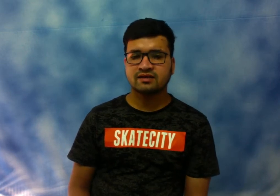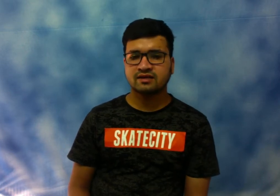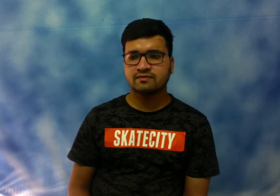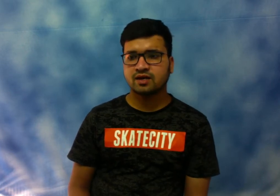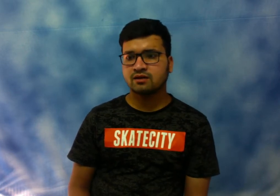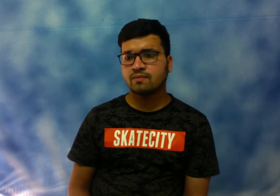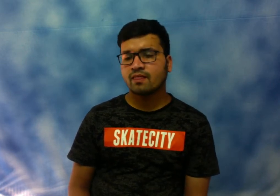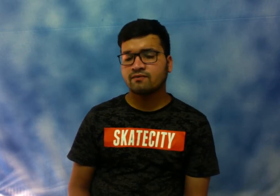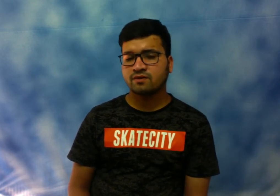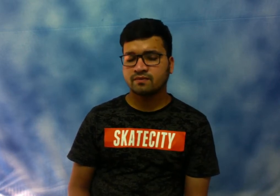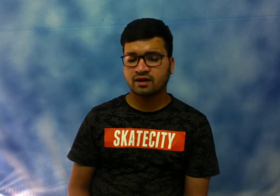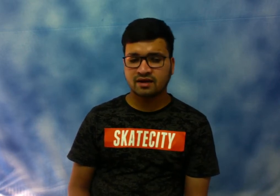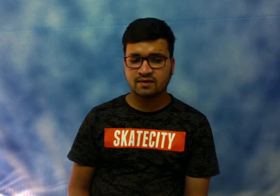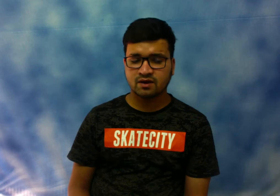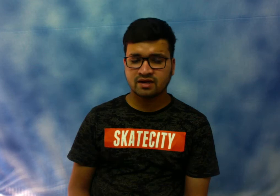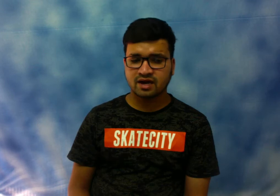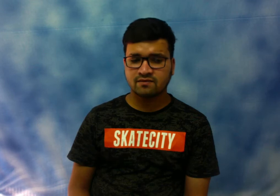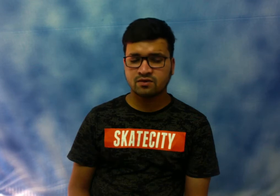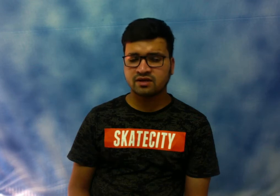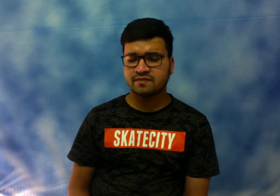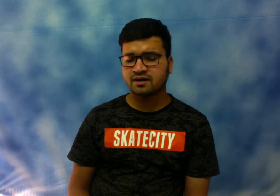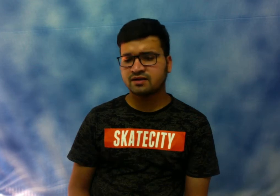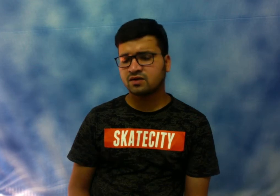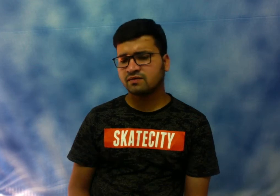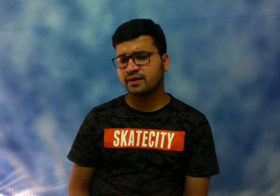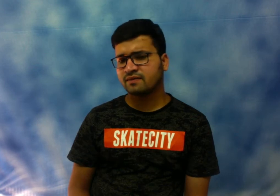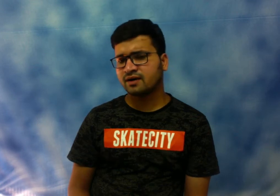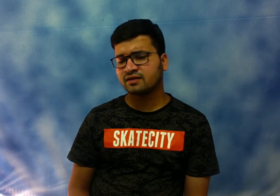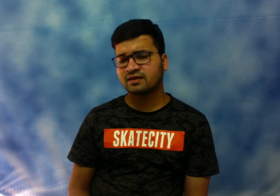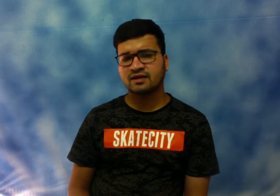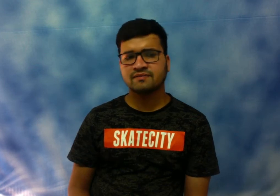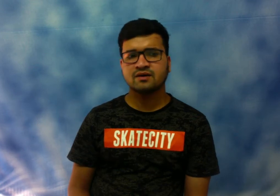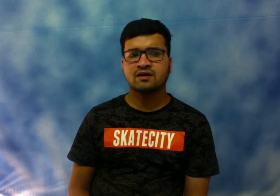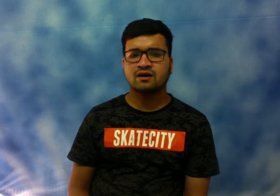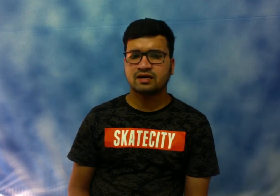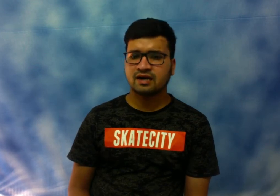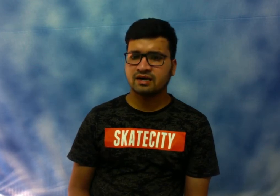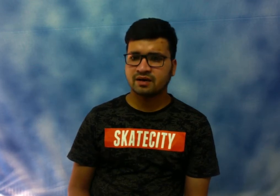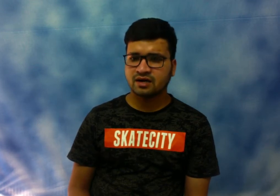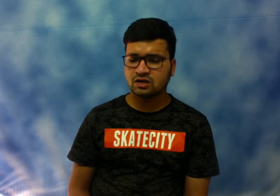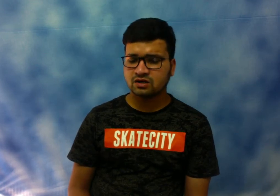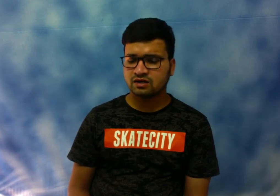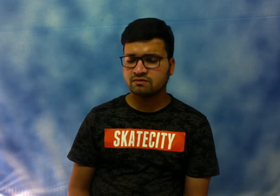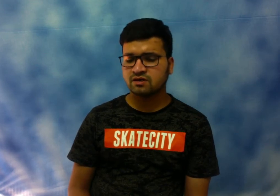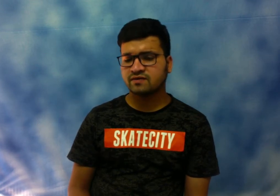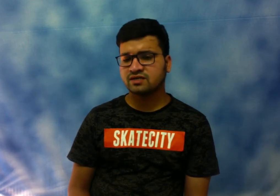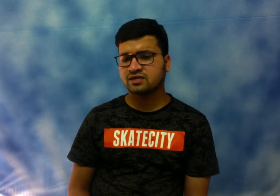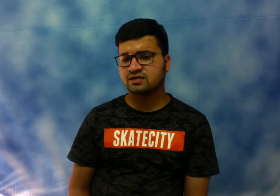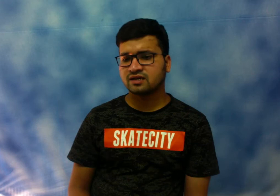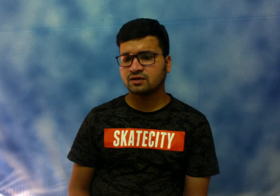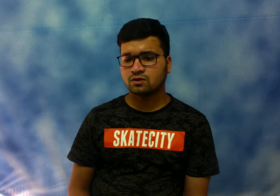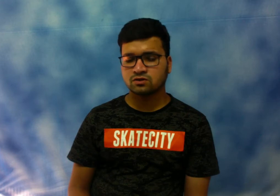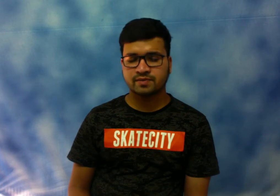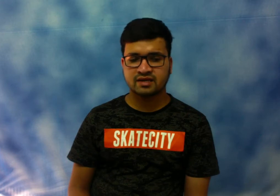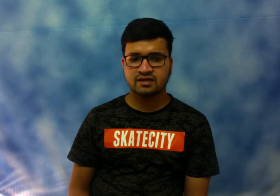हैं, मतलब गरीब होने के कारण वो दिन भर इधर उधर भीख मांगते हैं और रेड लाइट पर खड़े होकर रिक्वेस्ट करते हैं कि उनको कुछ पैसे दे